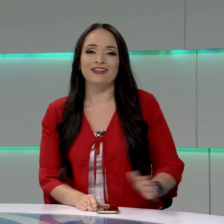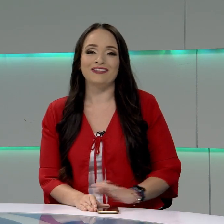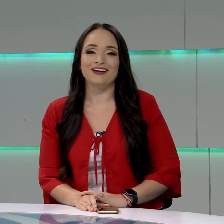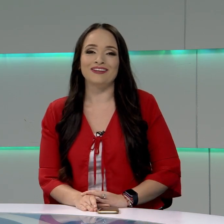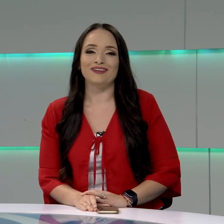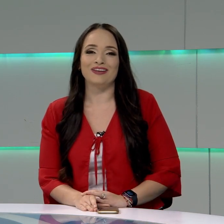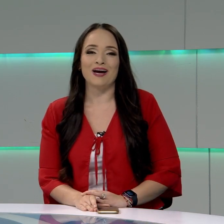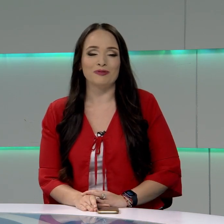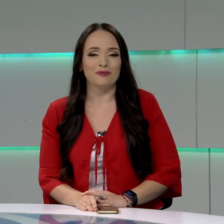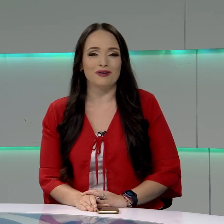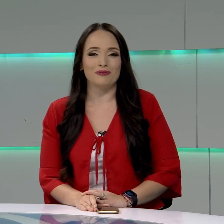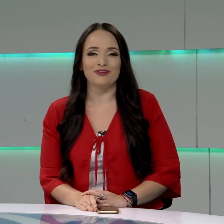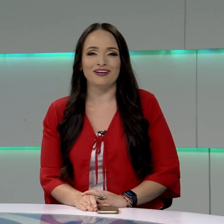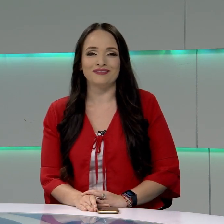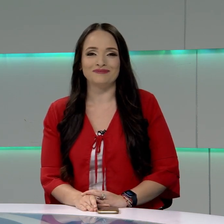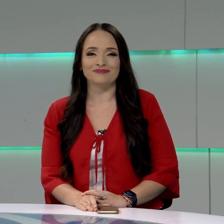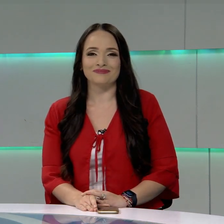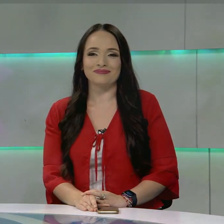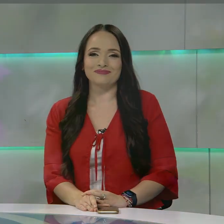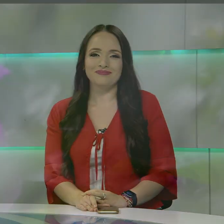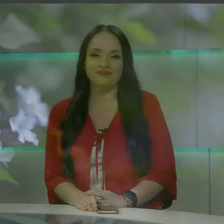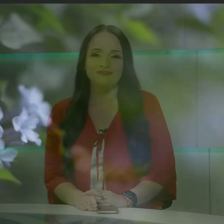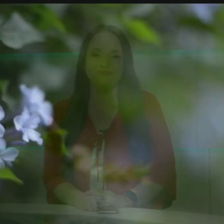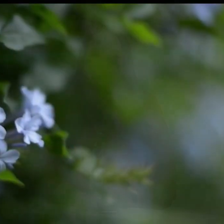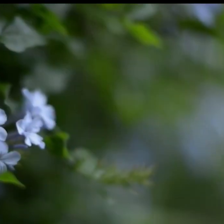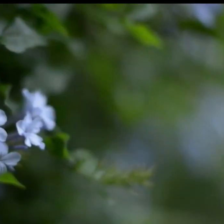una linda tarde y los dejamos con buena música.